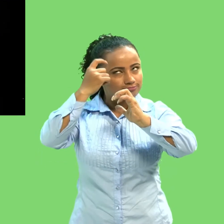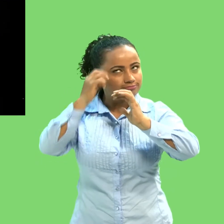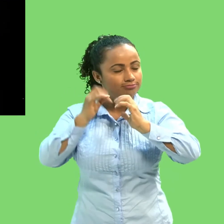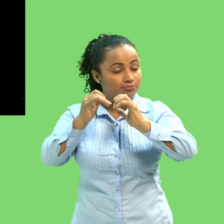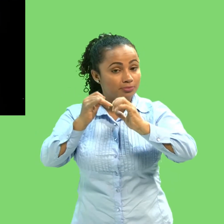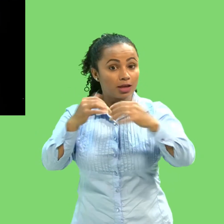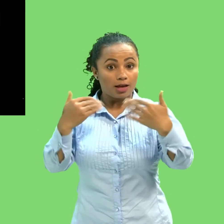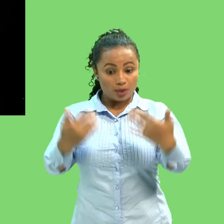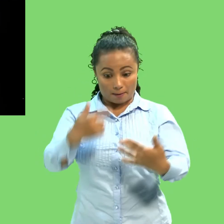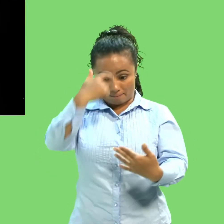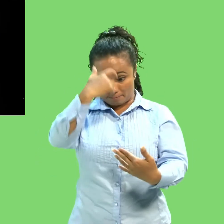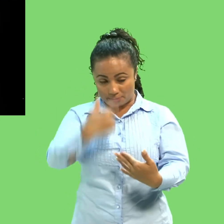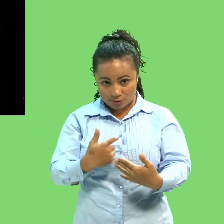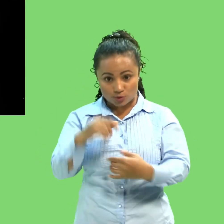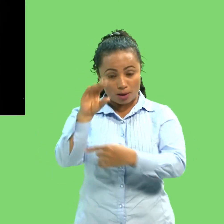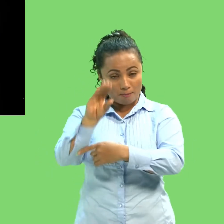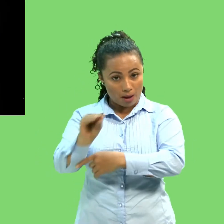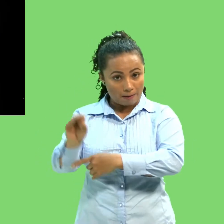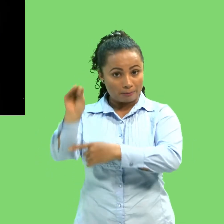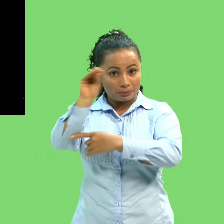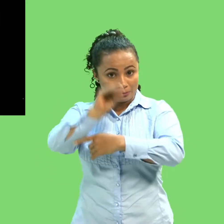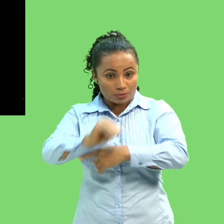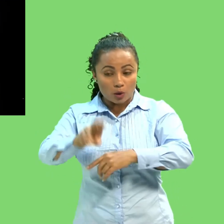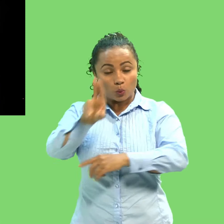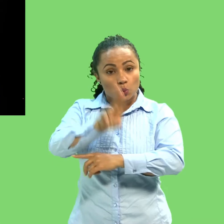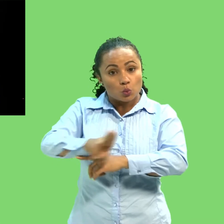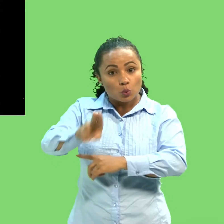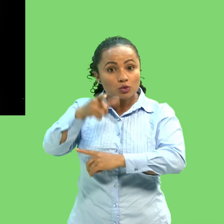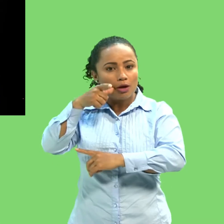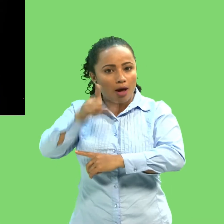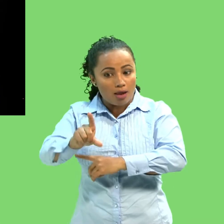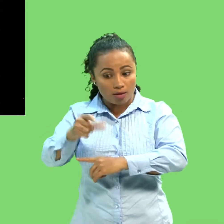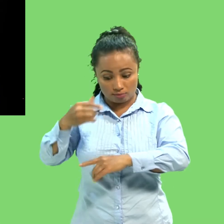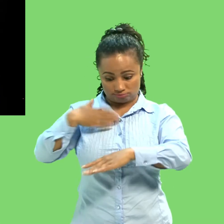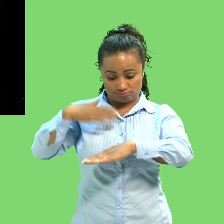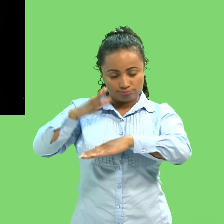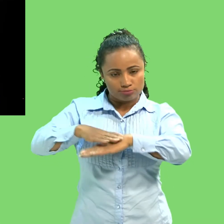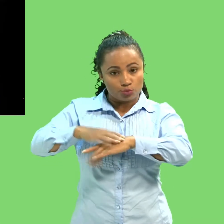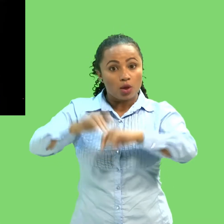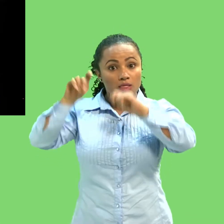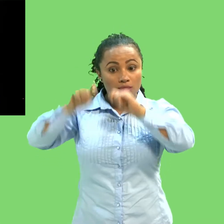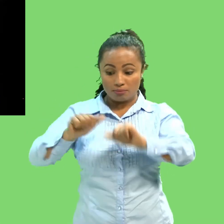falante ele vai ter a proposta de modificar